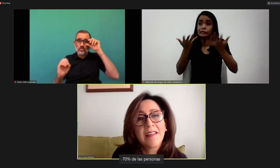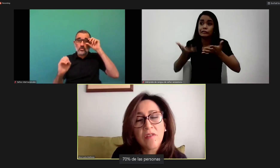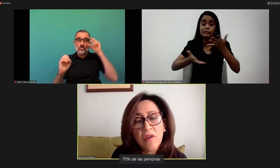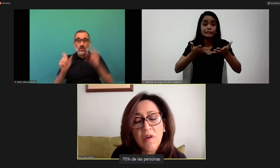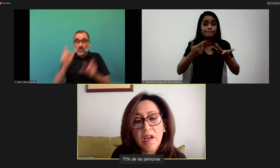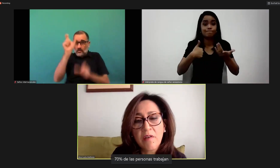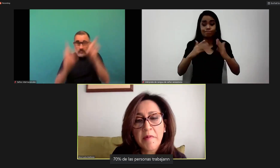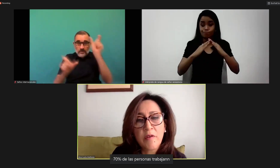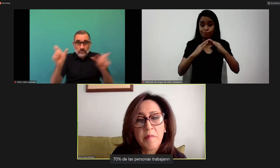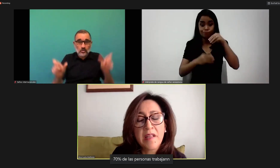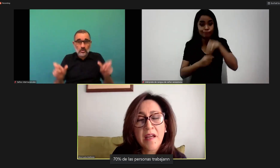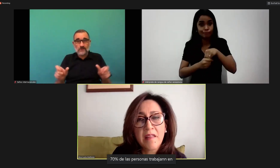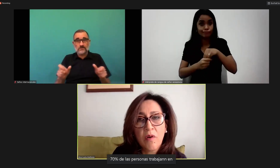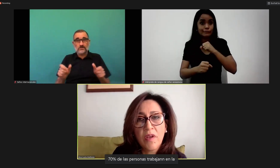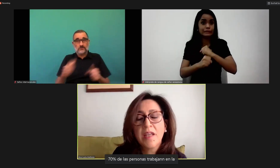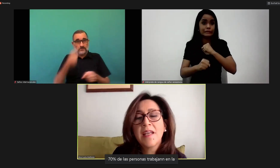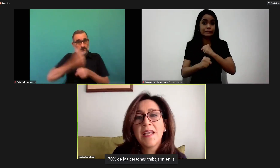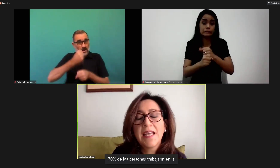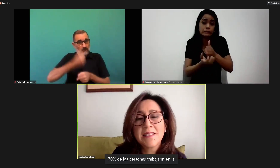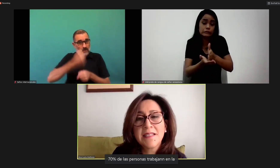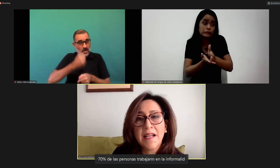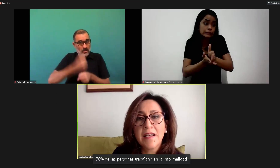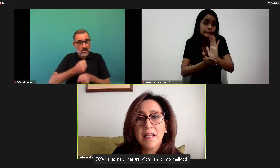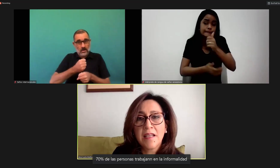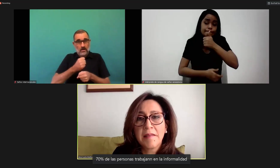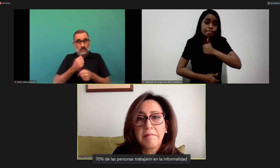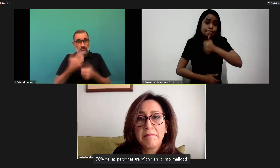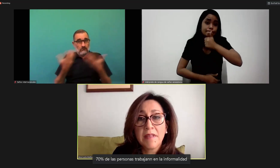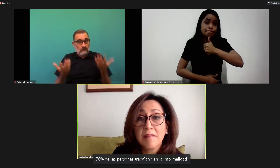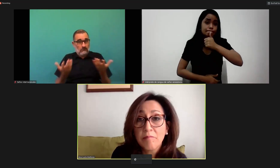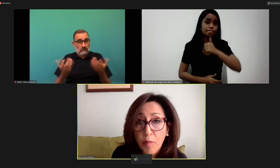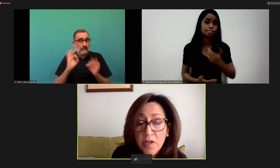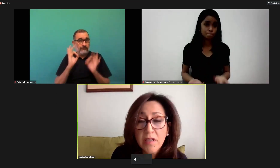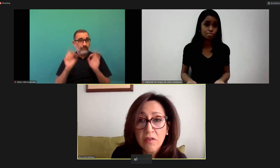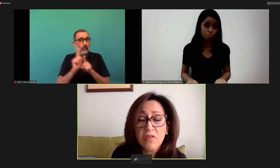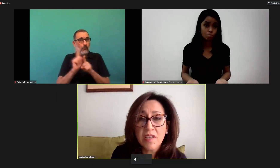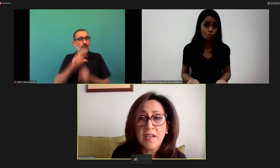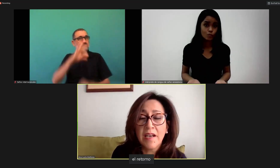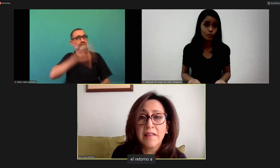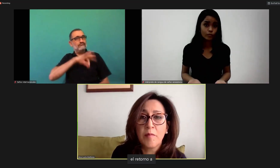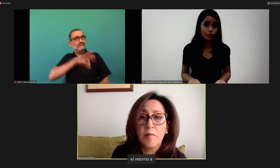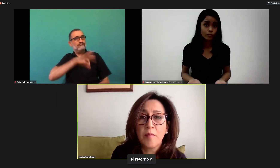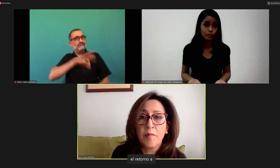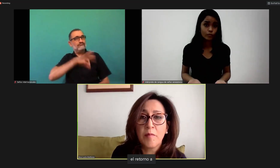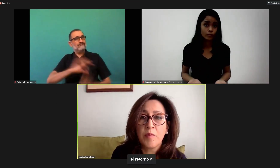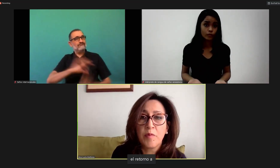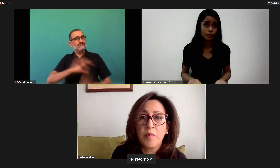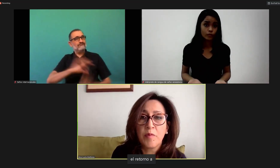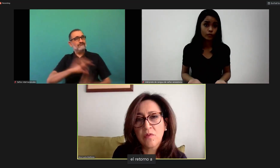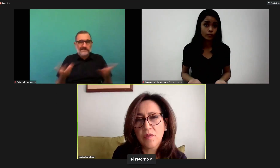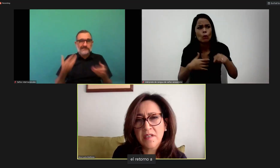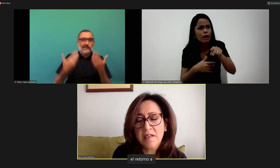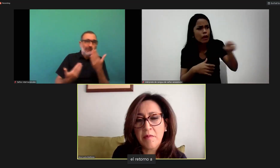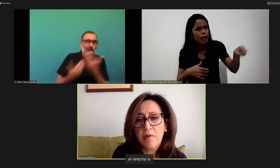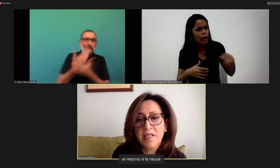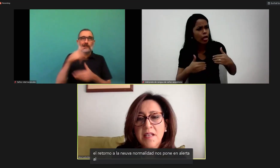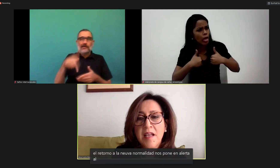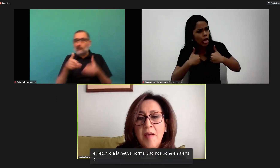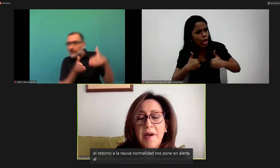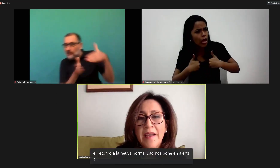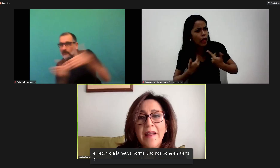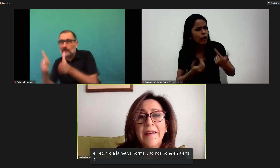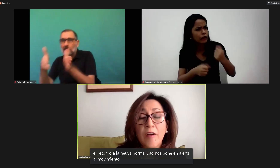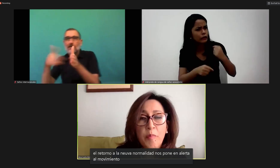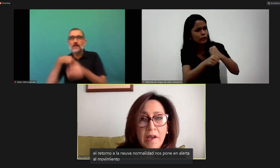ese retorno a la nueva normalidad hoy están poniéndonos en alerta al modificando nuestras